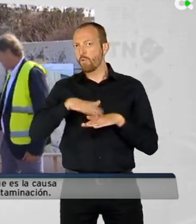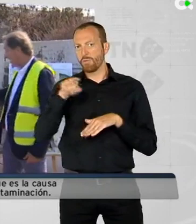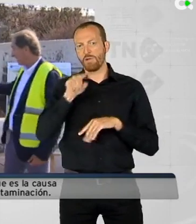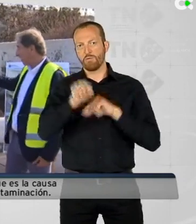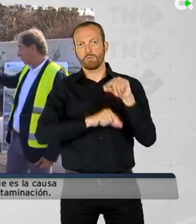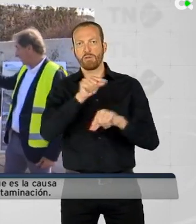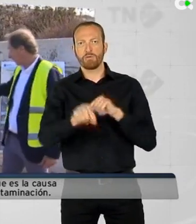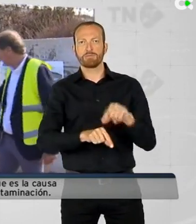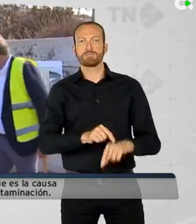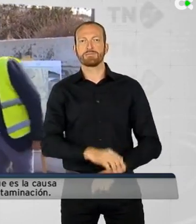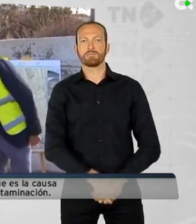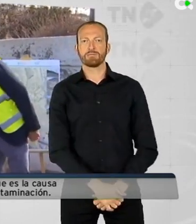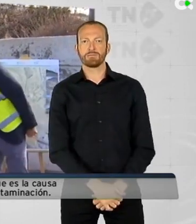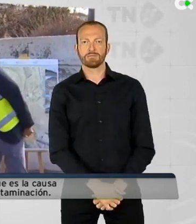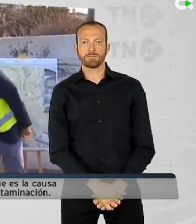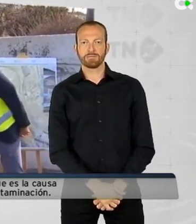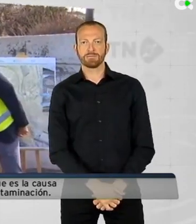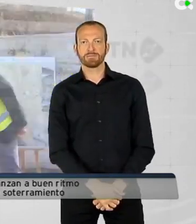contaminación.